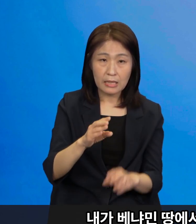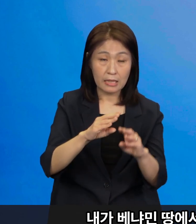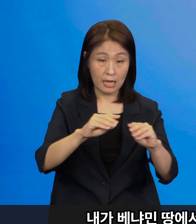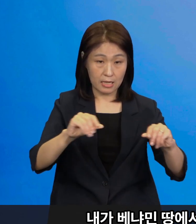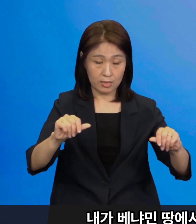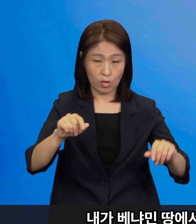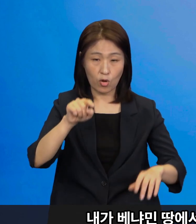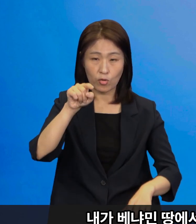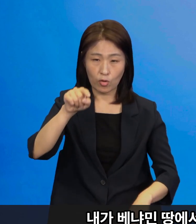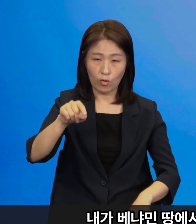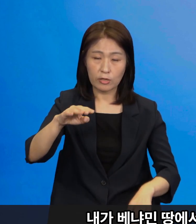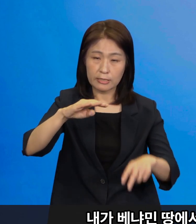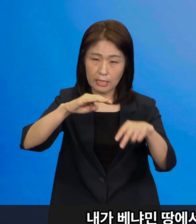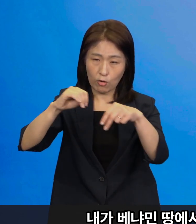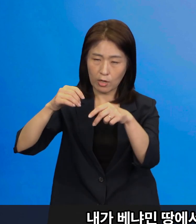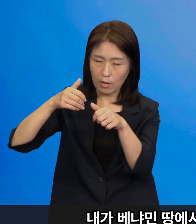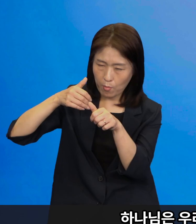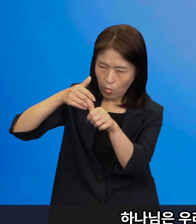보낼 것이다.